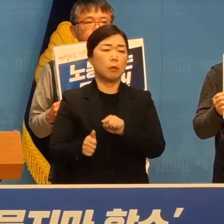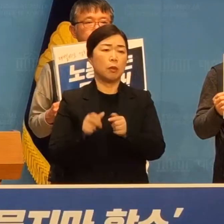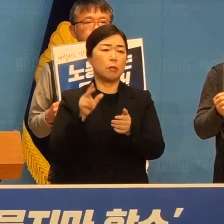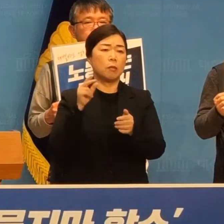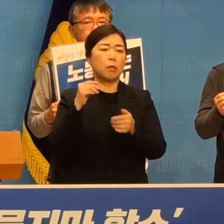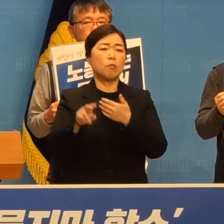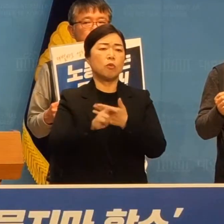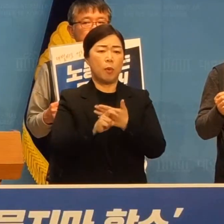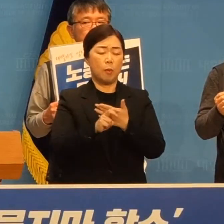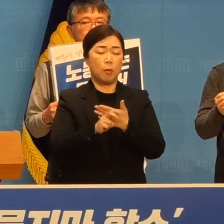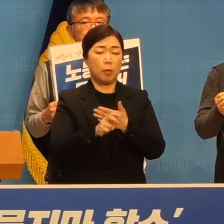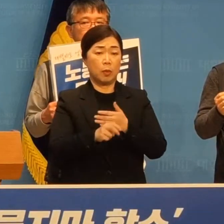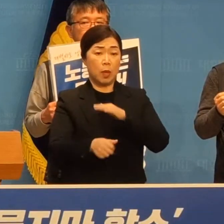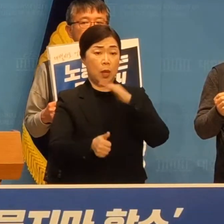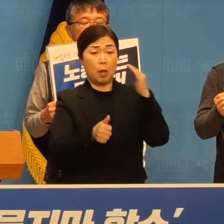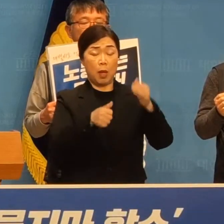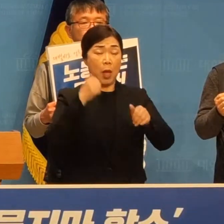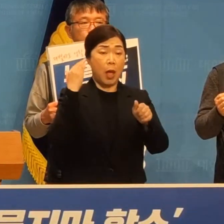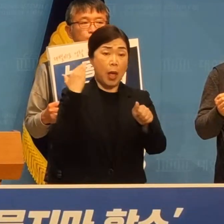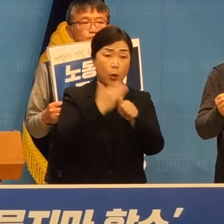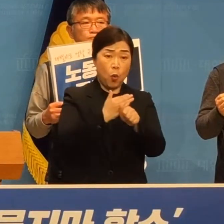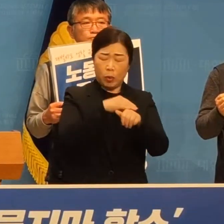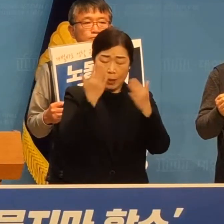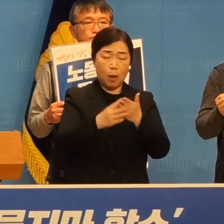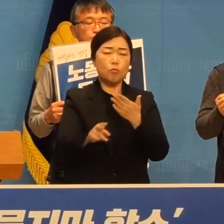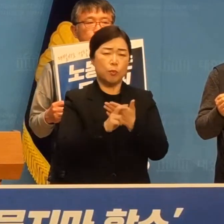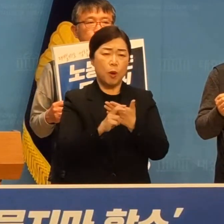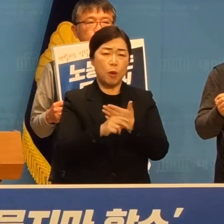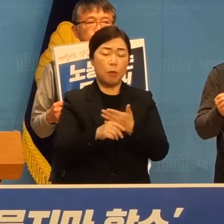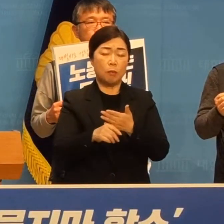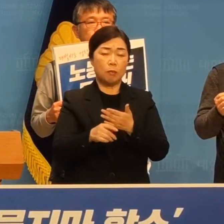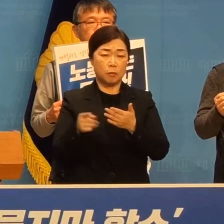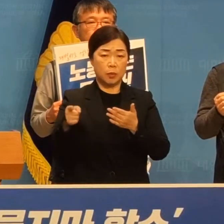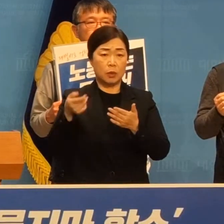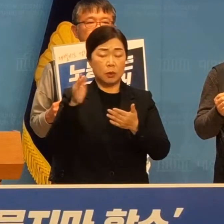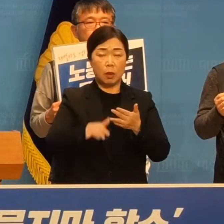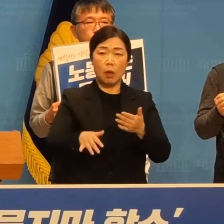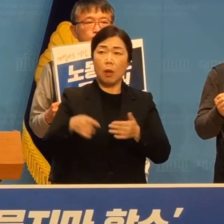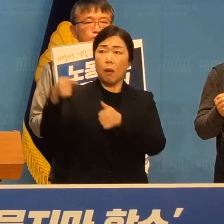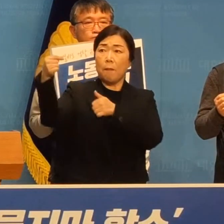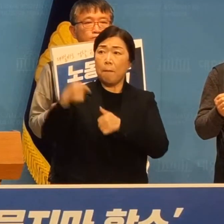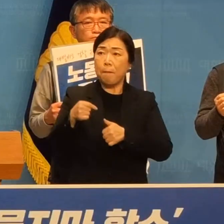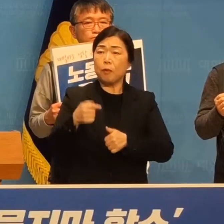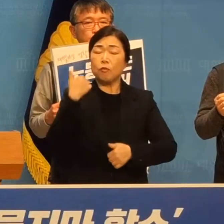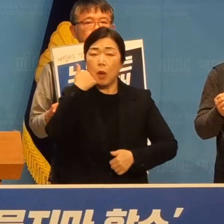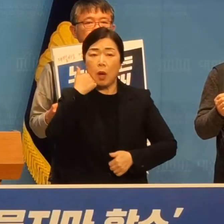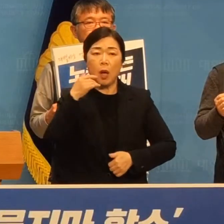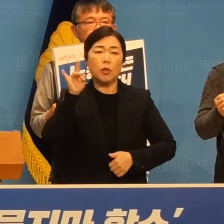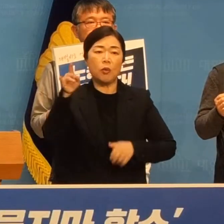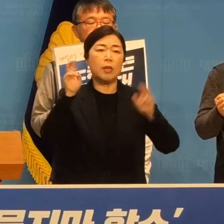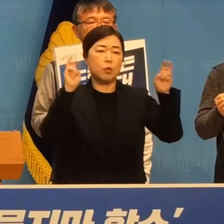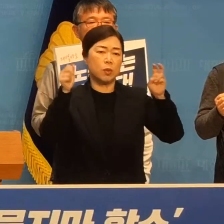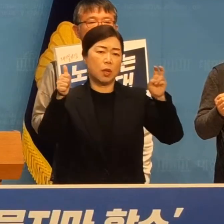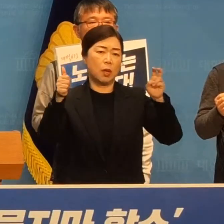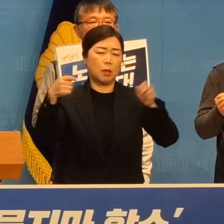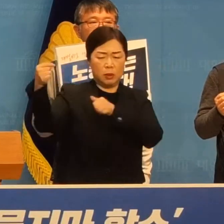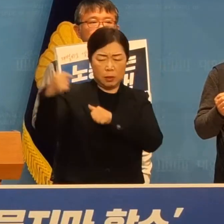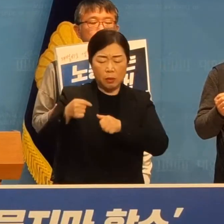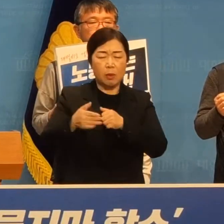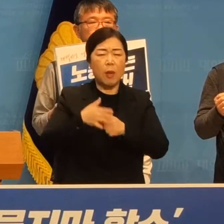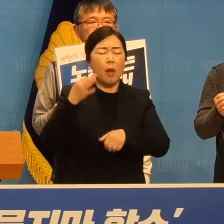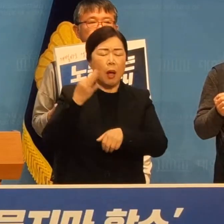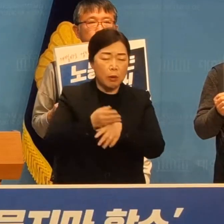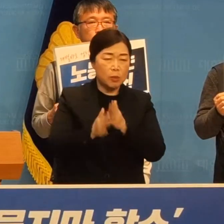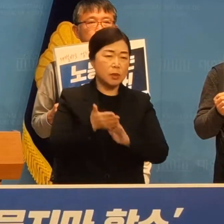재판 과정에서 모두 일관되게 얘기하는 게 현대자동차가 시켜서 아니면 자기도 압박으로 어쩔 수